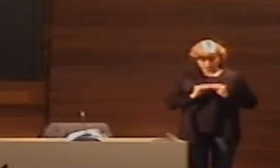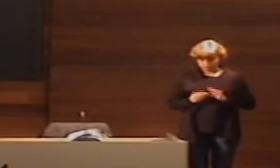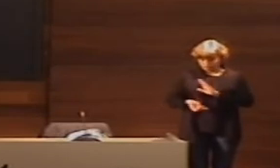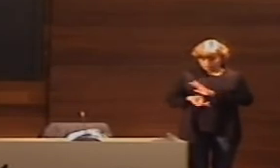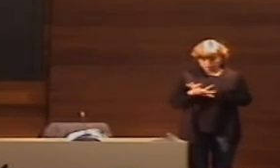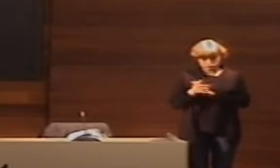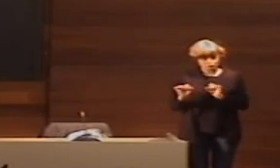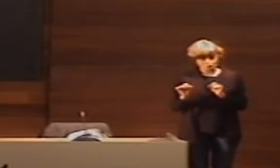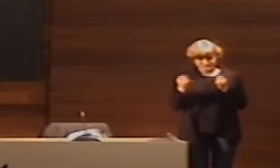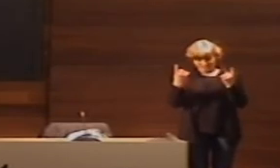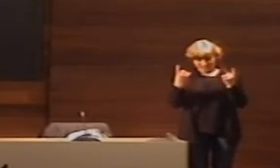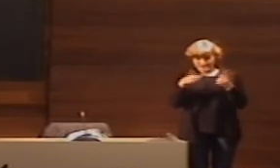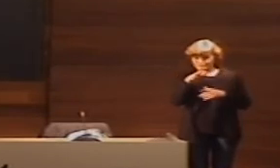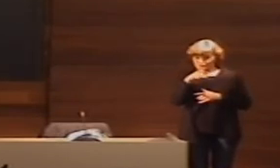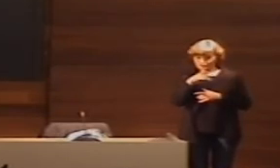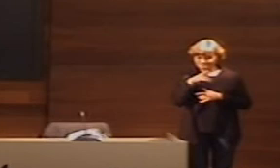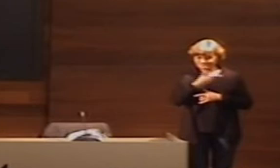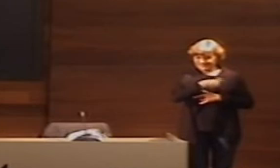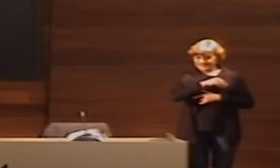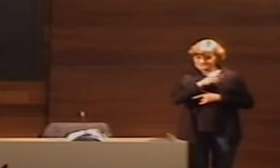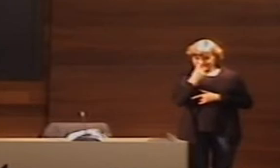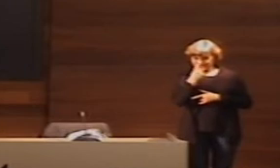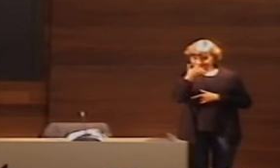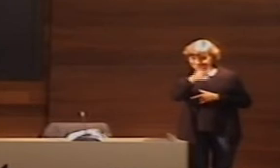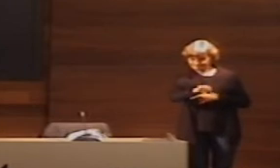que no va a cumplir, ¿no?